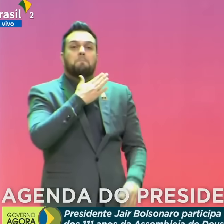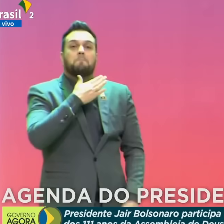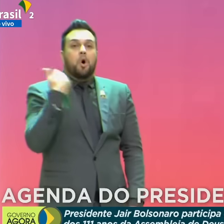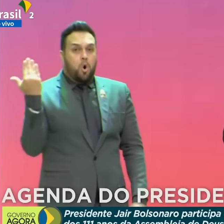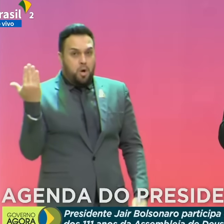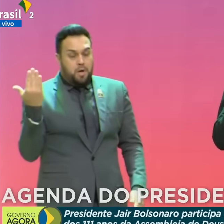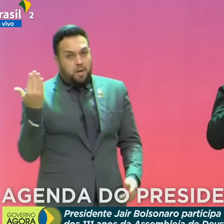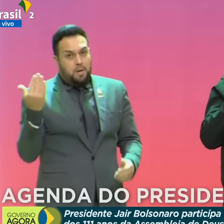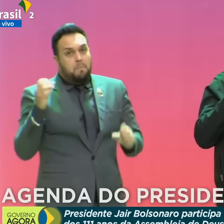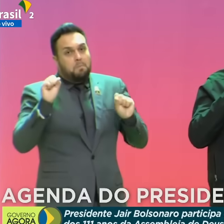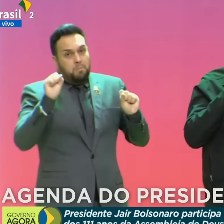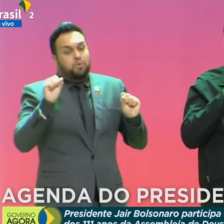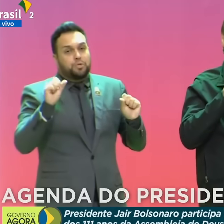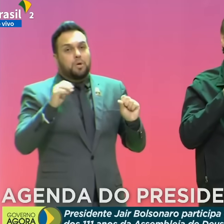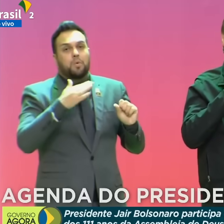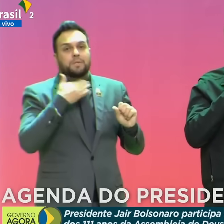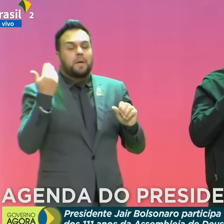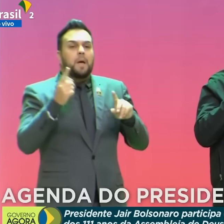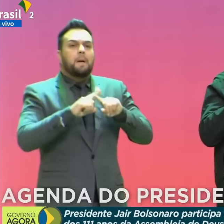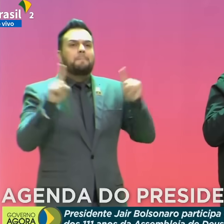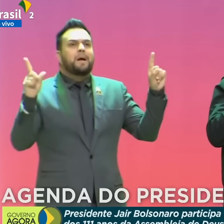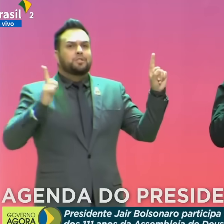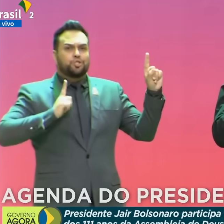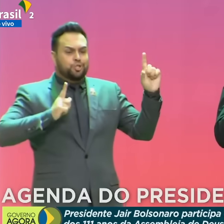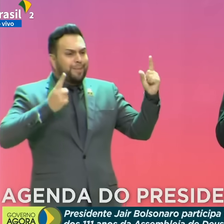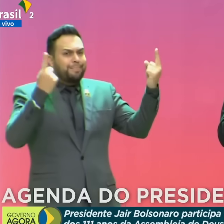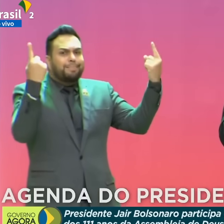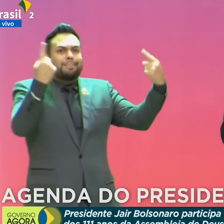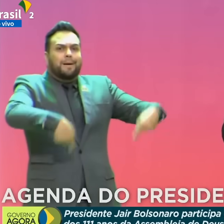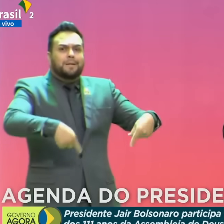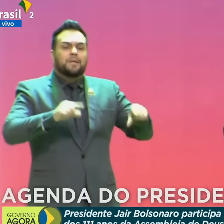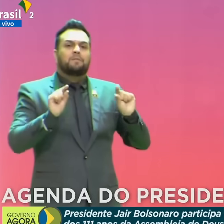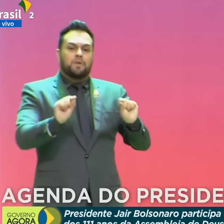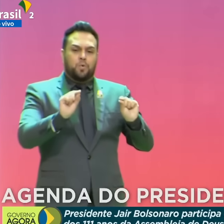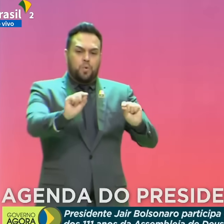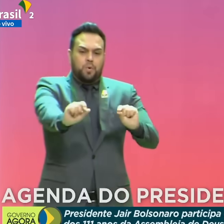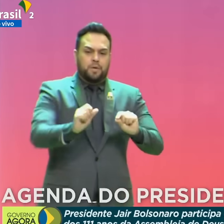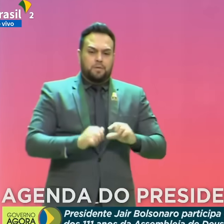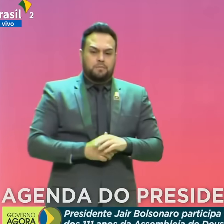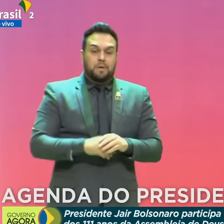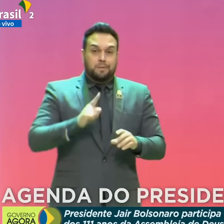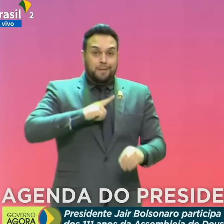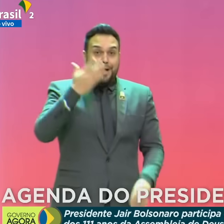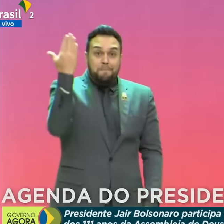caminho, mas tinha um desafio pela frente. Isso está em vídeo.